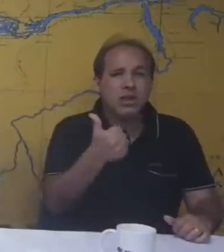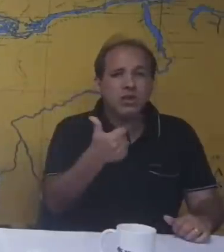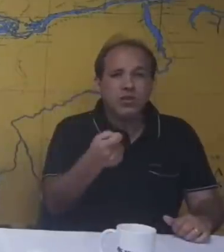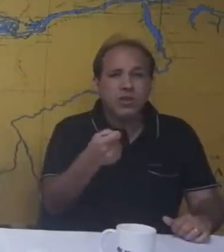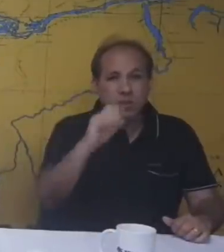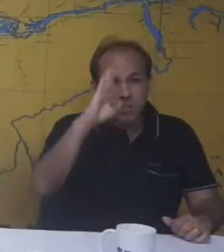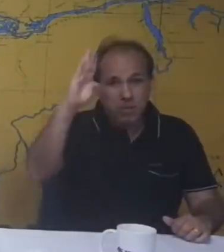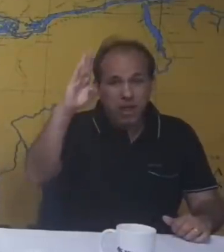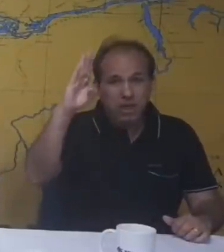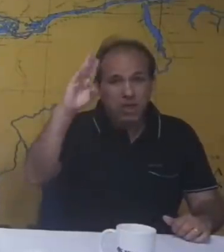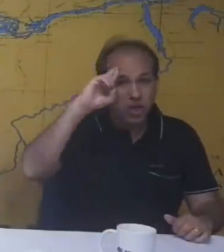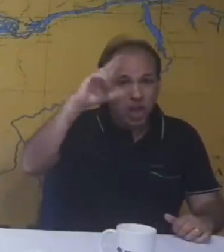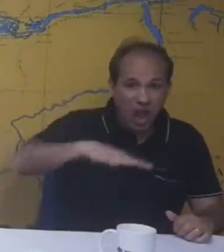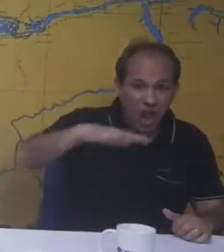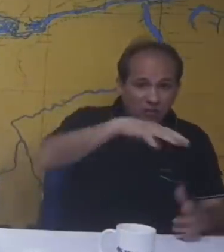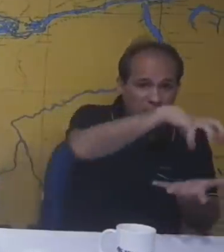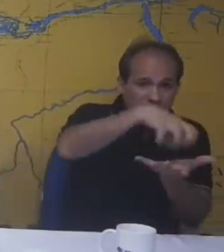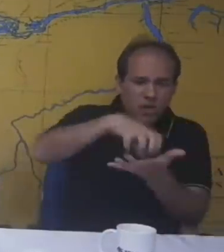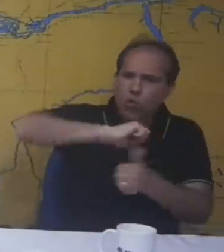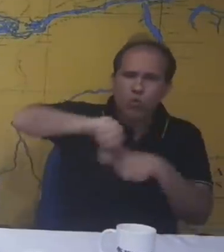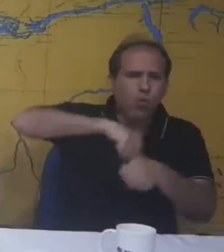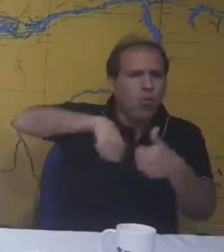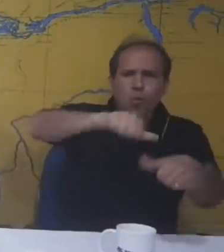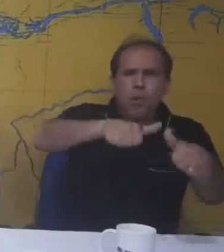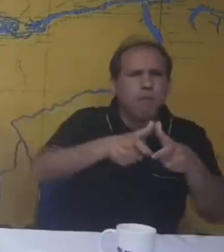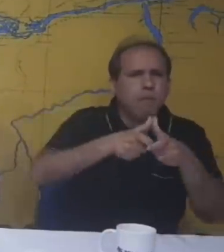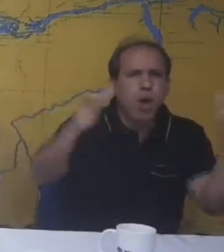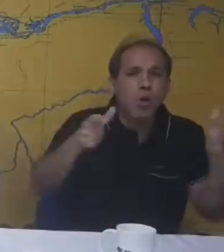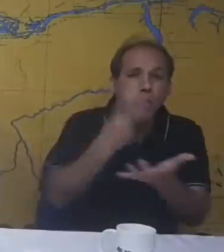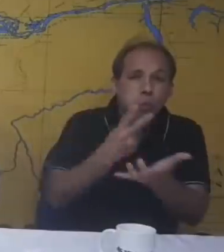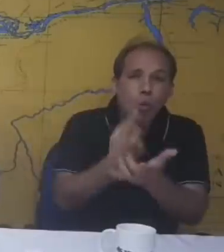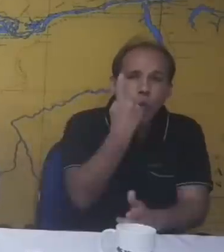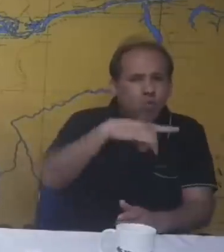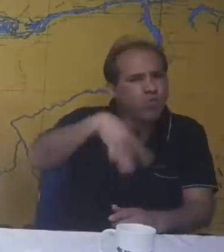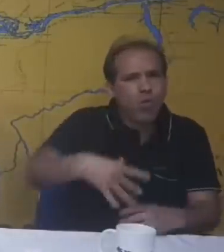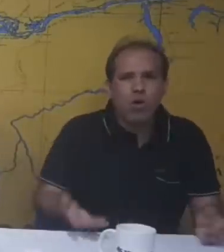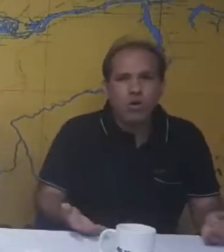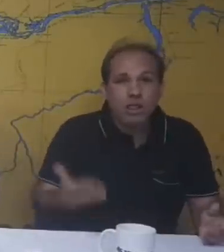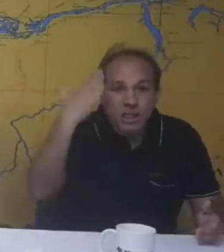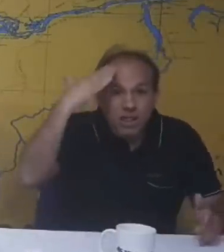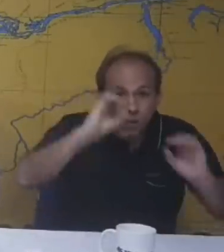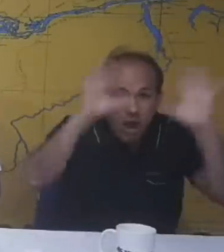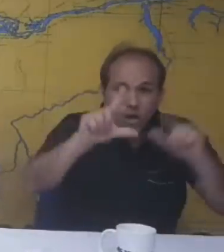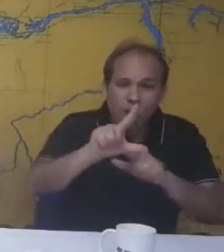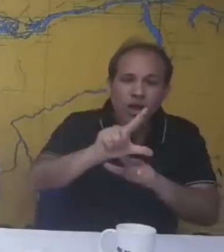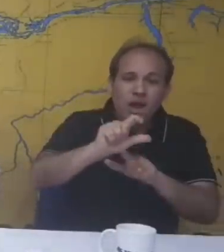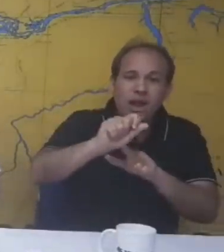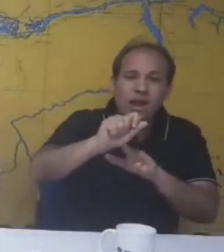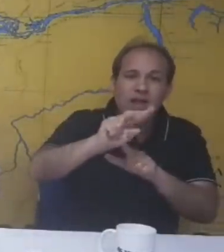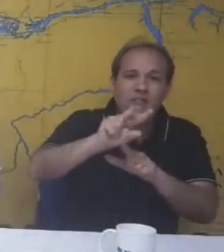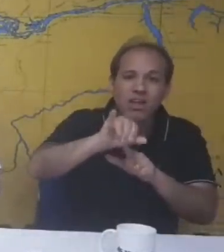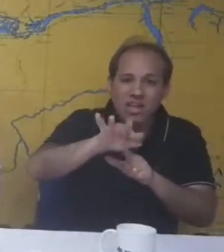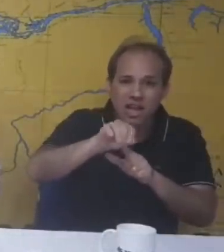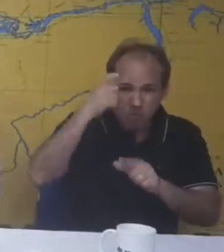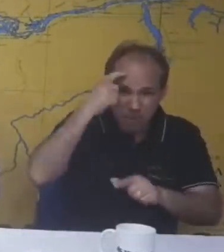executivos, 105 foram trocados. Dos 22 diretores, só um continuou. Muito bem. Questão Lava Jato, tá entendido? Ou eu quero acabar com... Ou